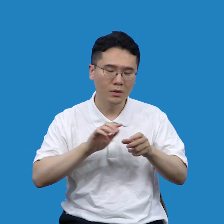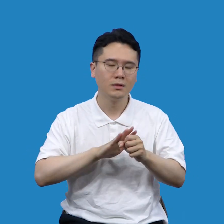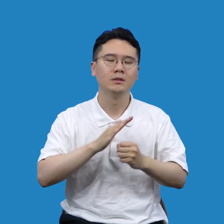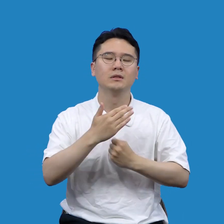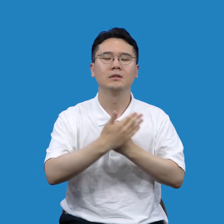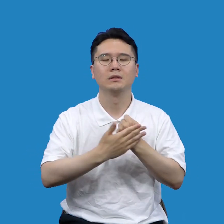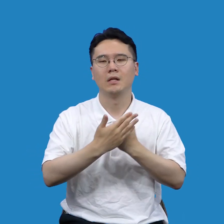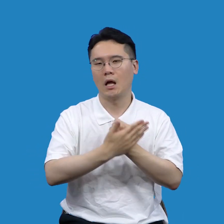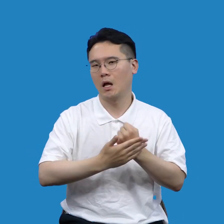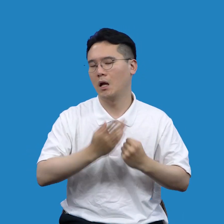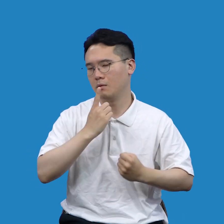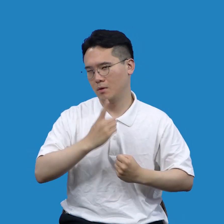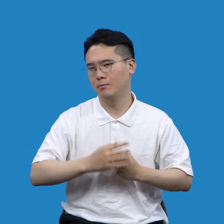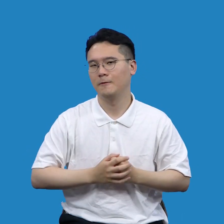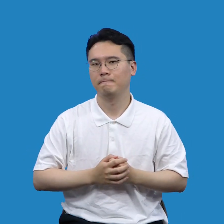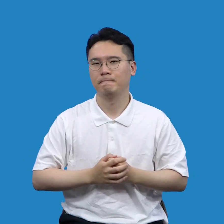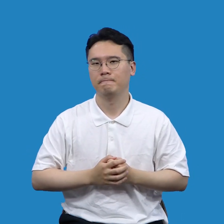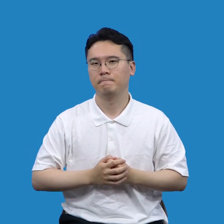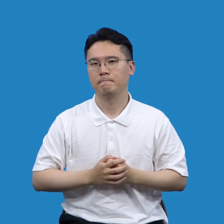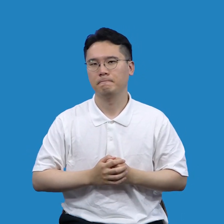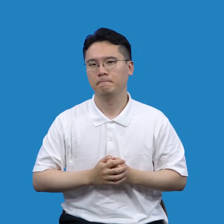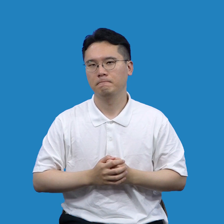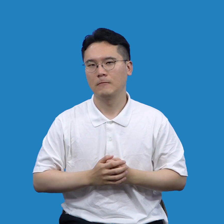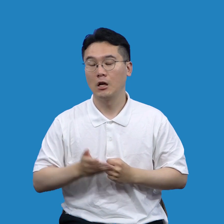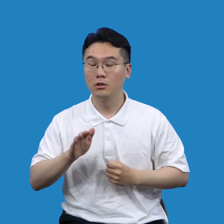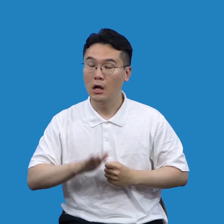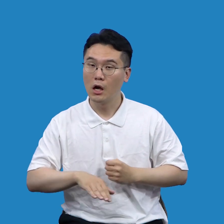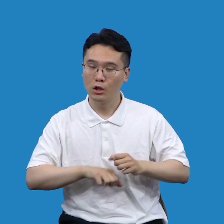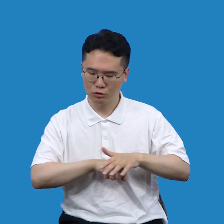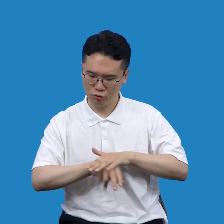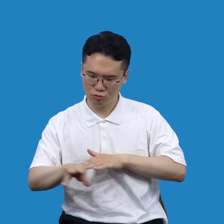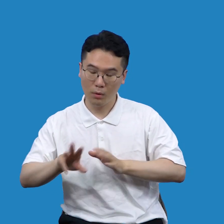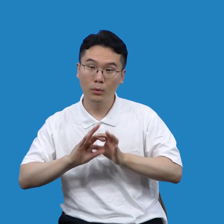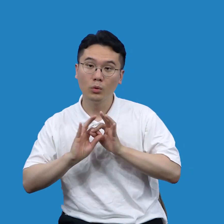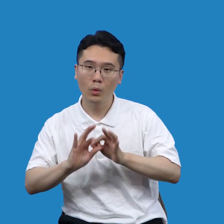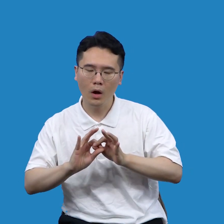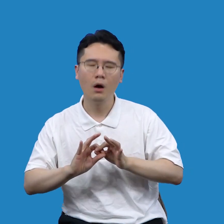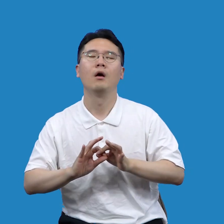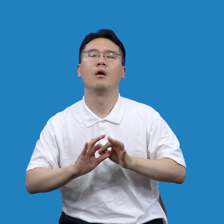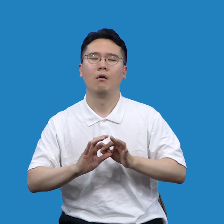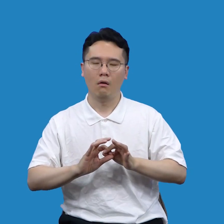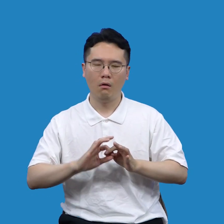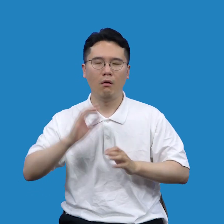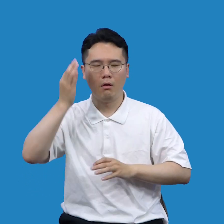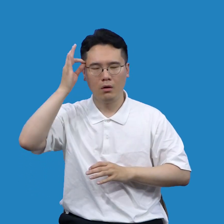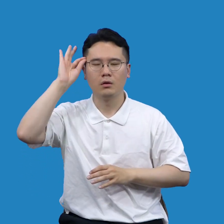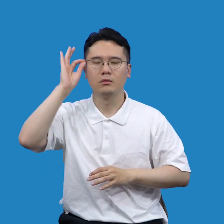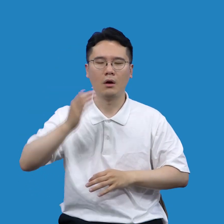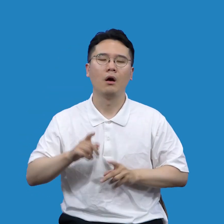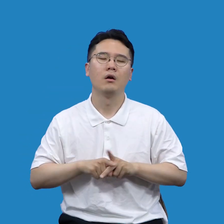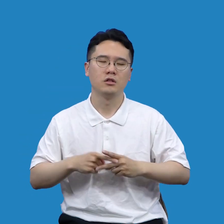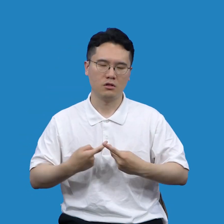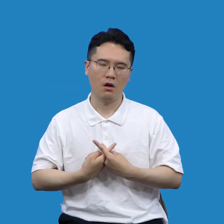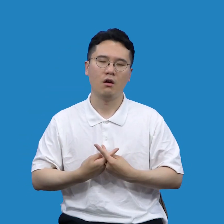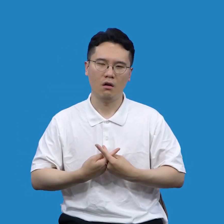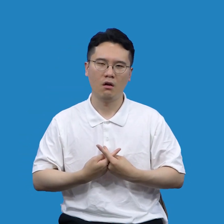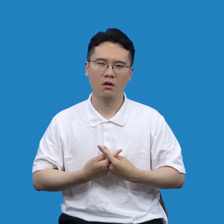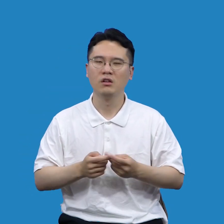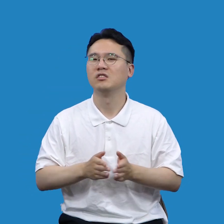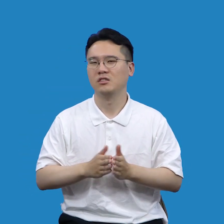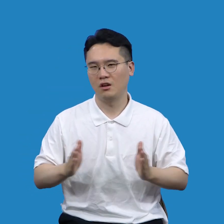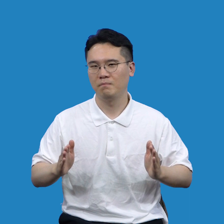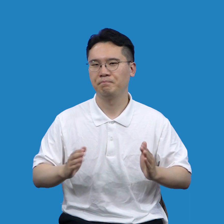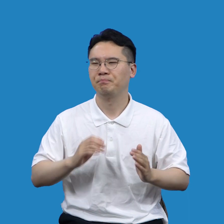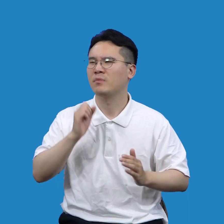grace. 그런데 출애굽을 통해서 그 은혜를 아는 거죠. 6월절을 경험하고 출애굽을 통해서